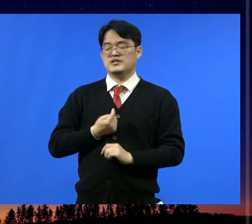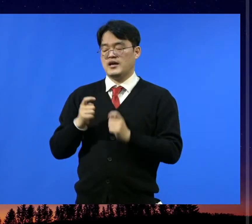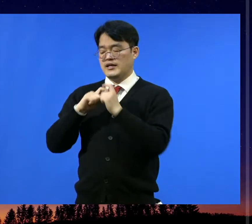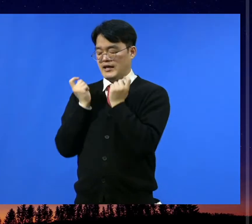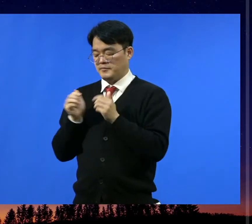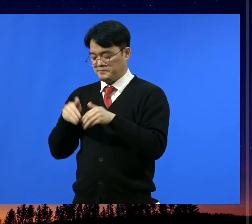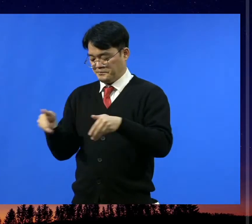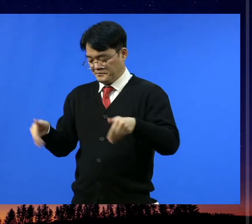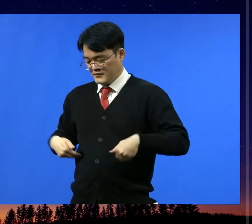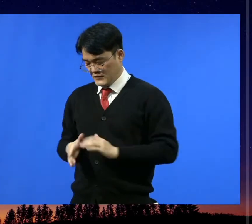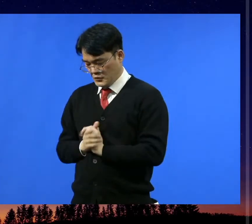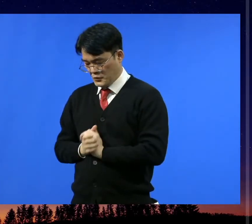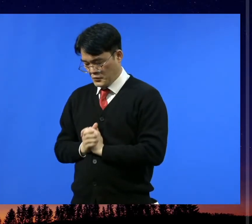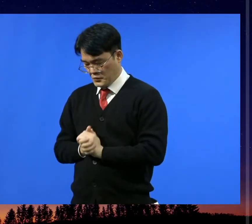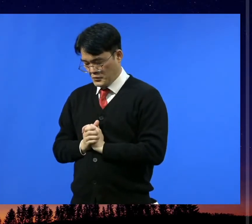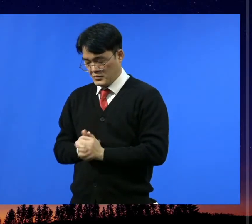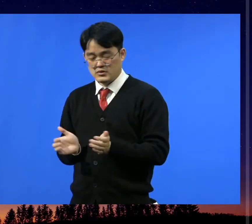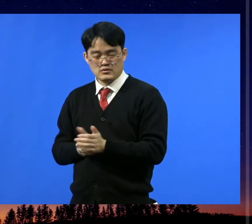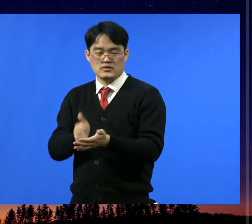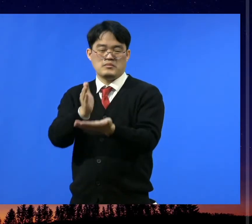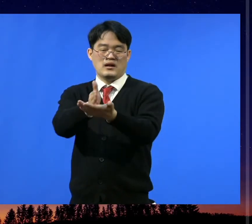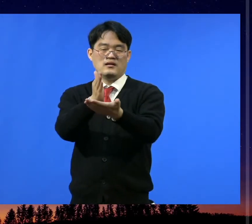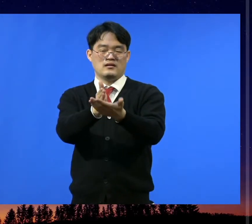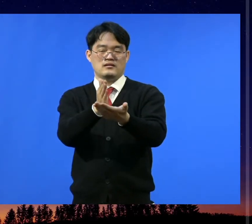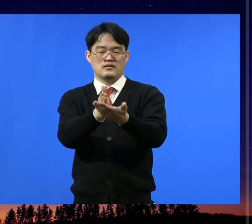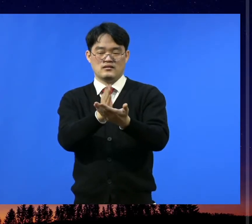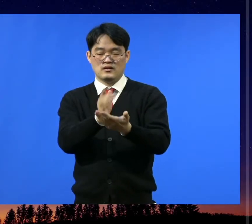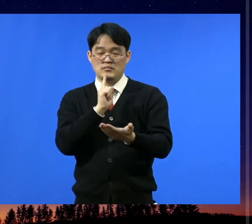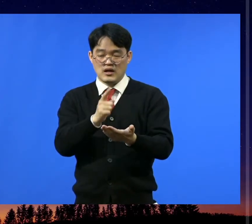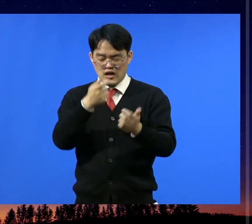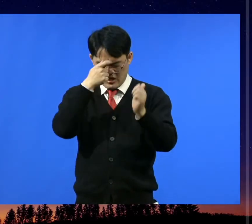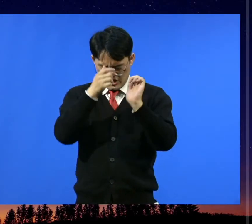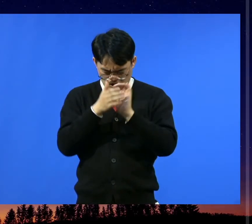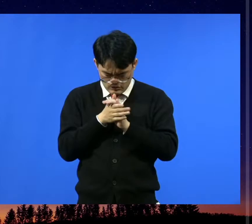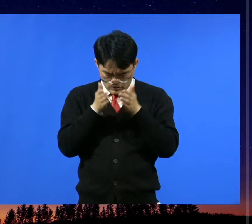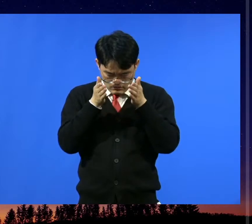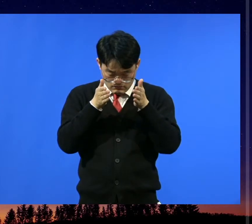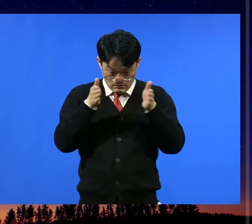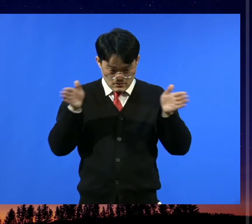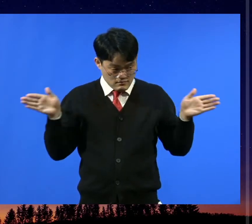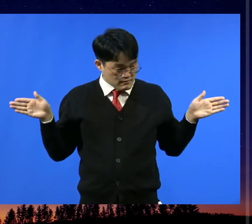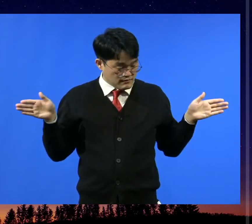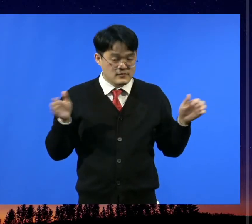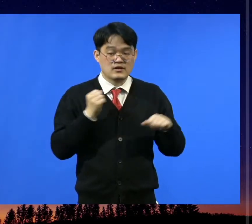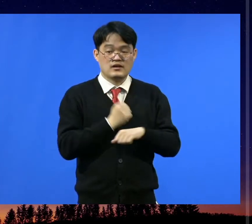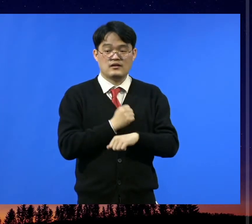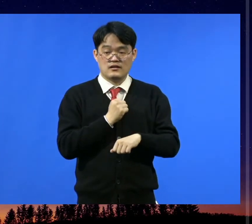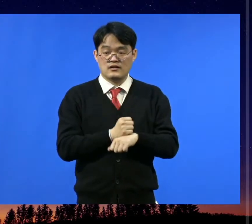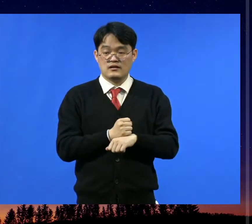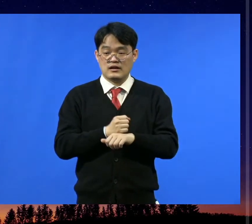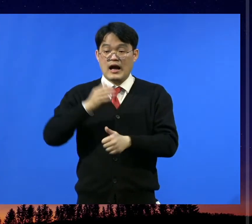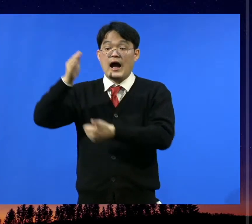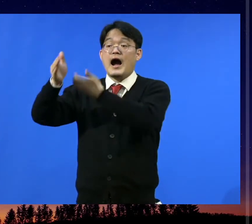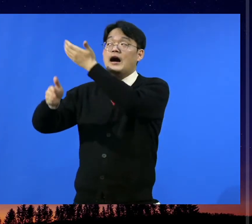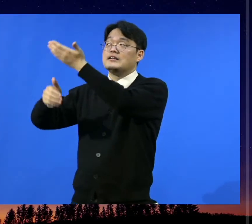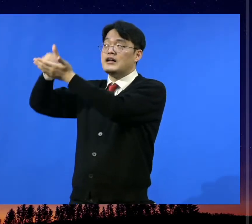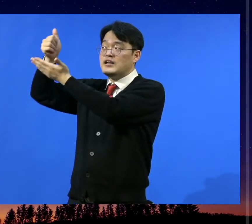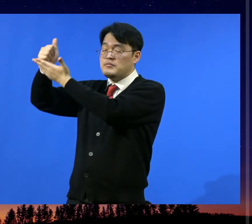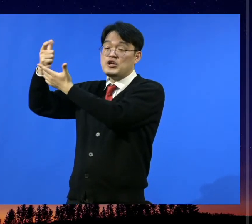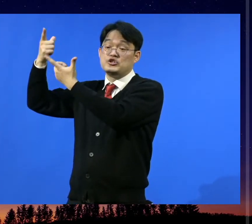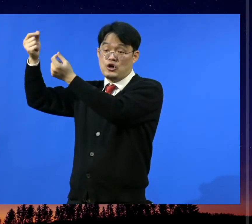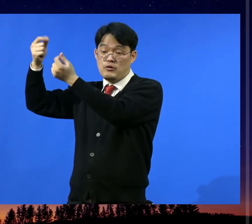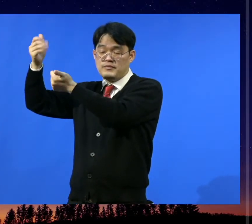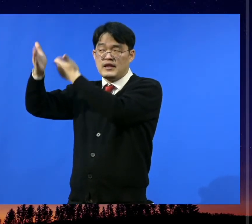것입니다. 우리의 기도가 개인 기도, 기도의 폭을 더 넓혀라. 하나님의 시야를 가지라고 할 수도 있습니다.